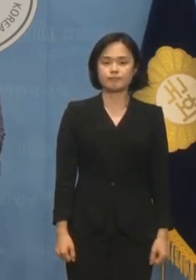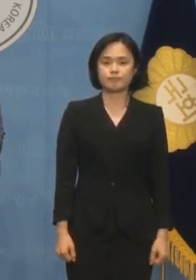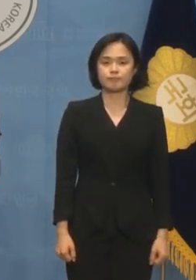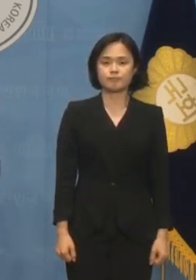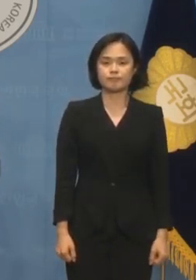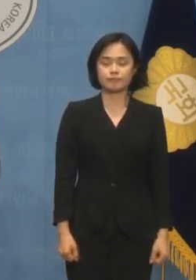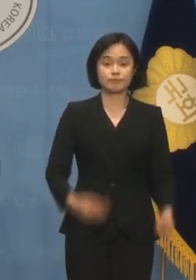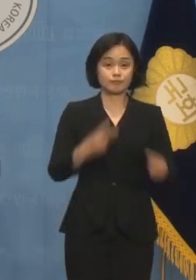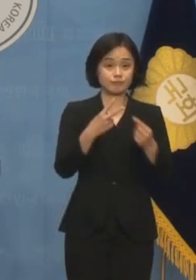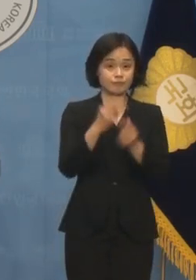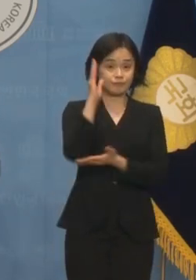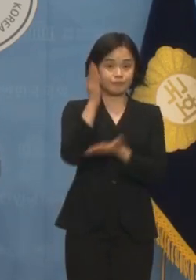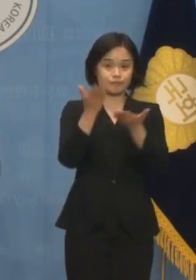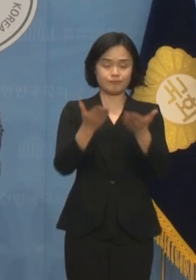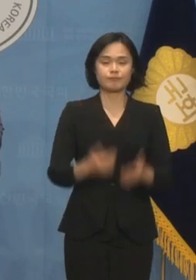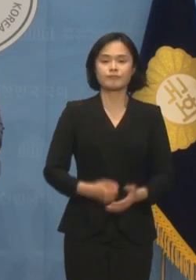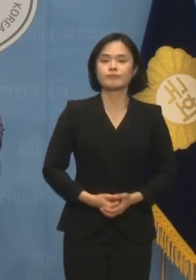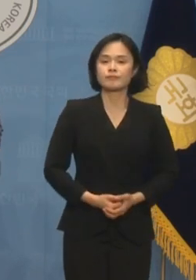두 번째입니다.